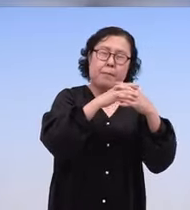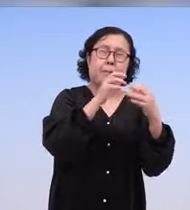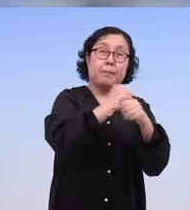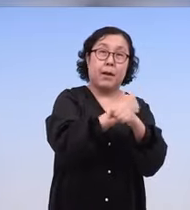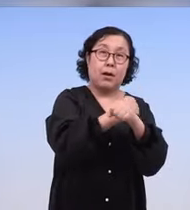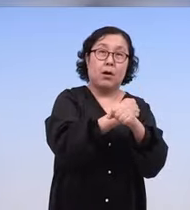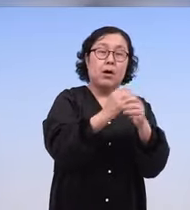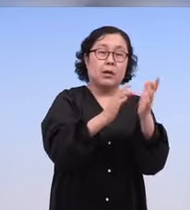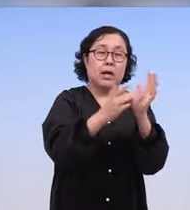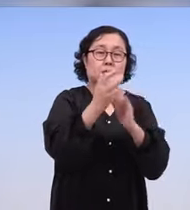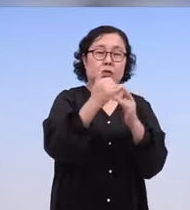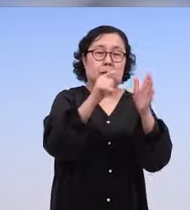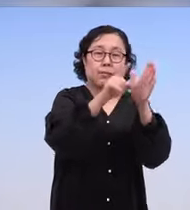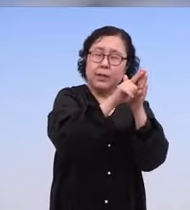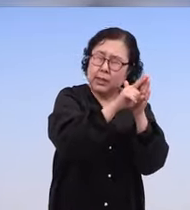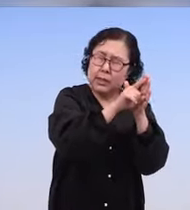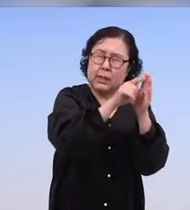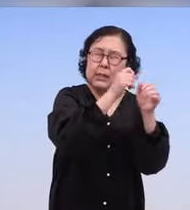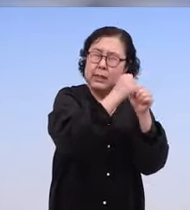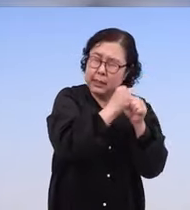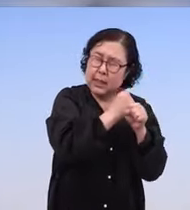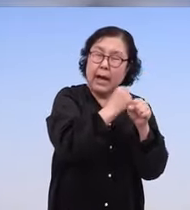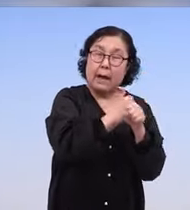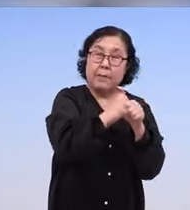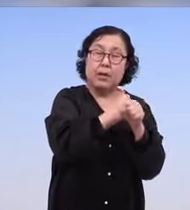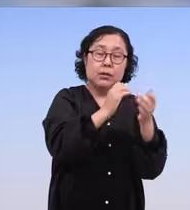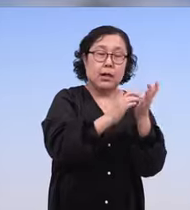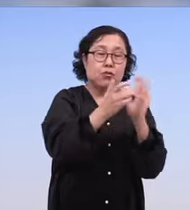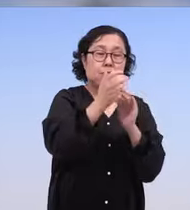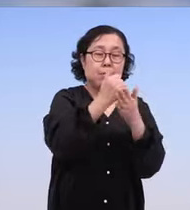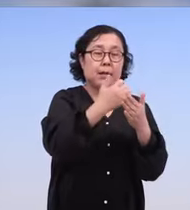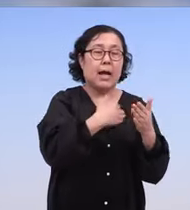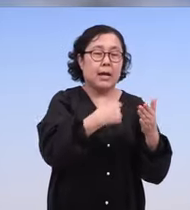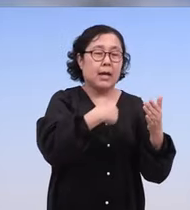의지하기만 하면 그분은 내게 힘을 주신다.